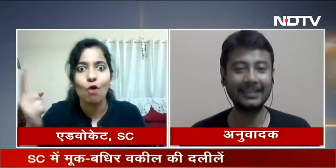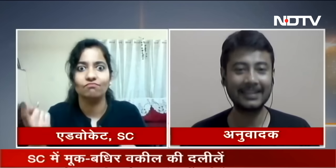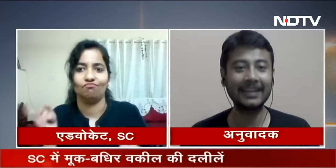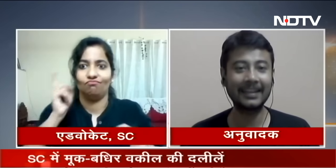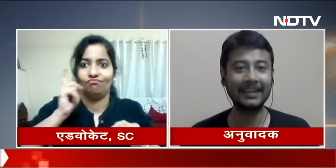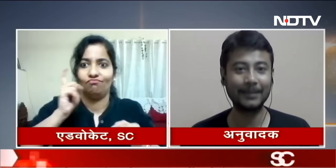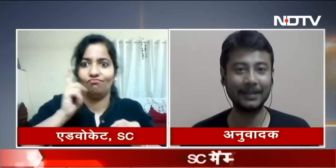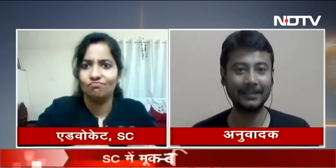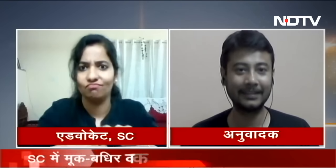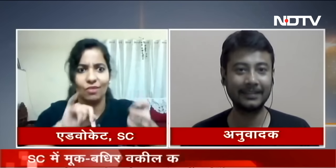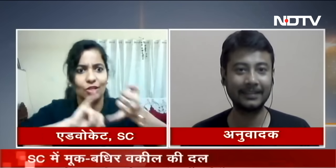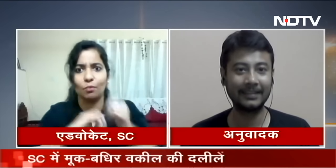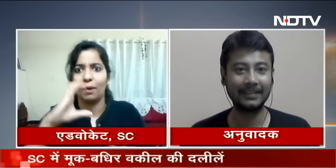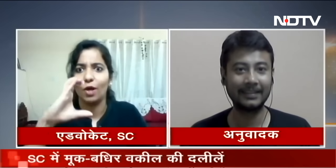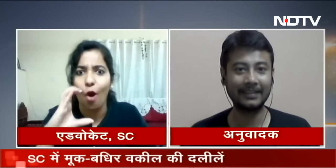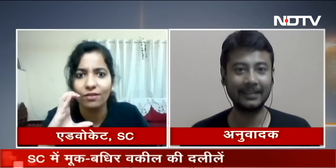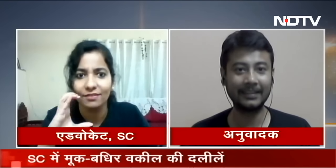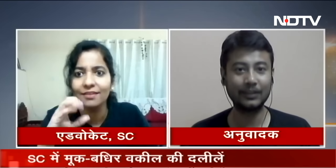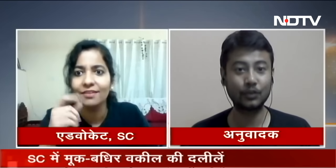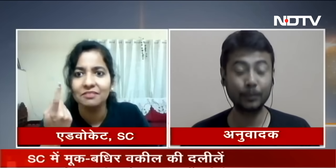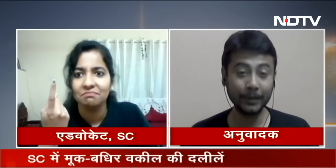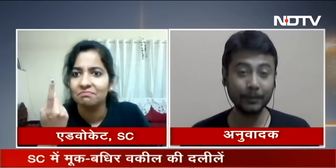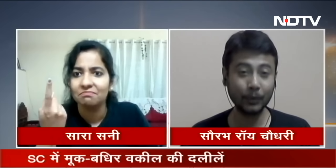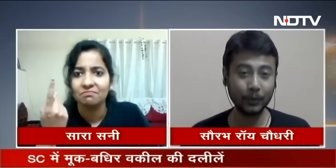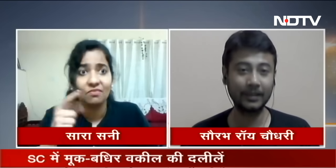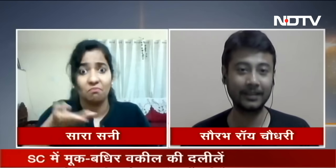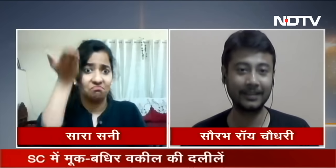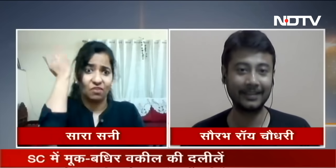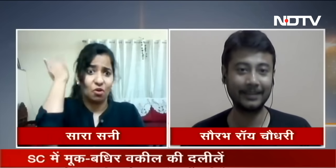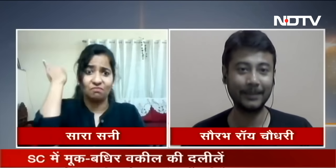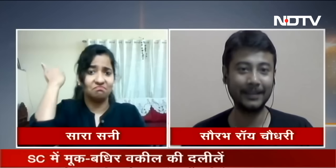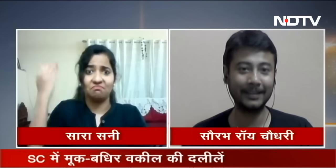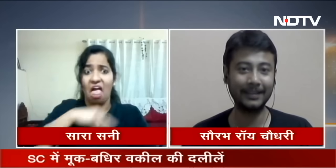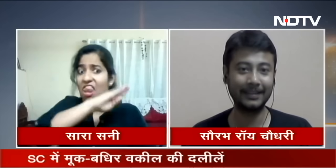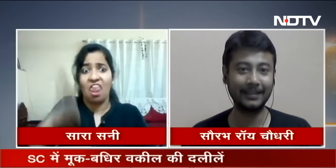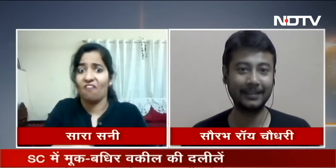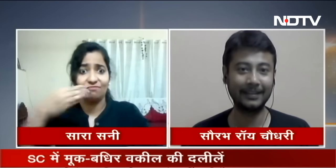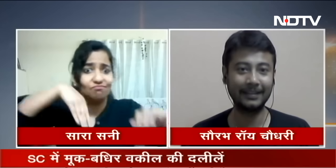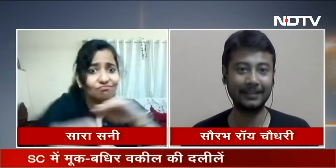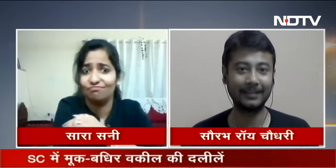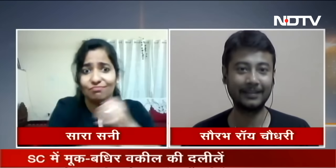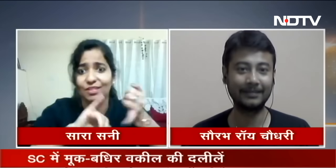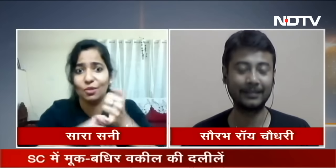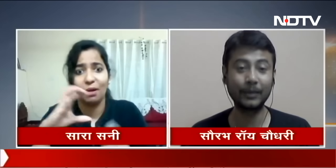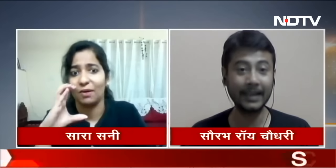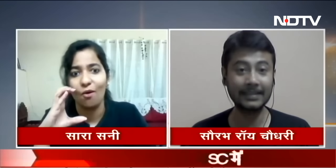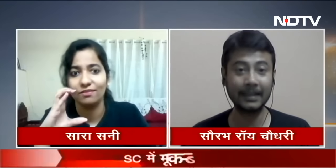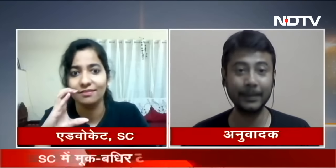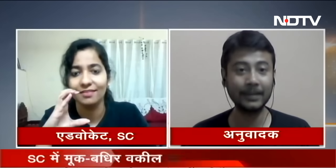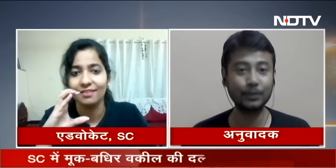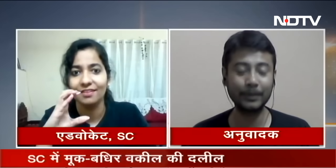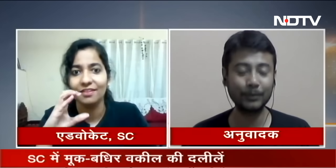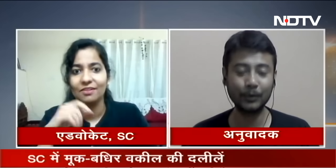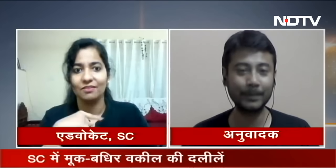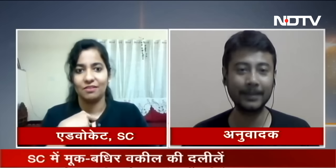एक डिजायर था ये मेरे लिए कि सुप्रीम कोर्ट में, क्योंकि ऐसा